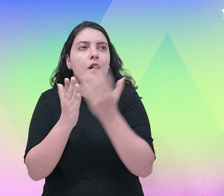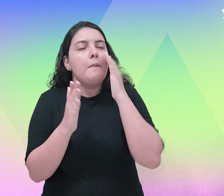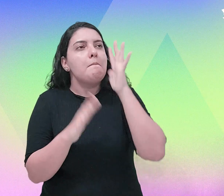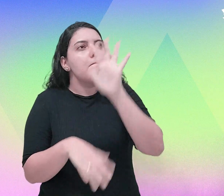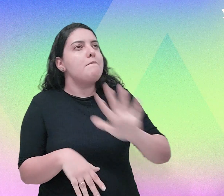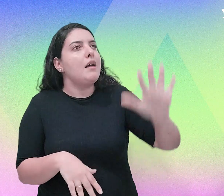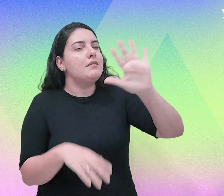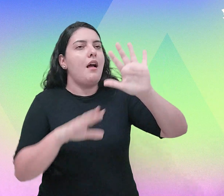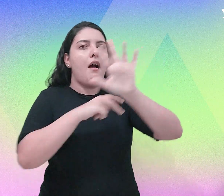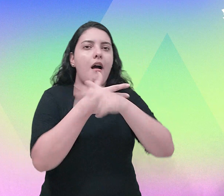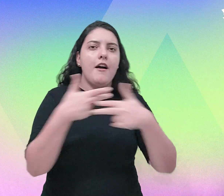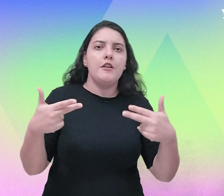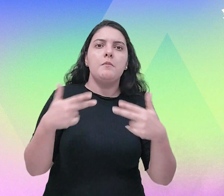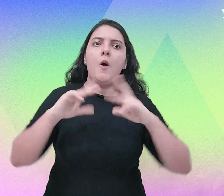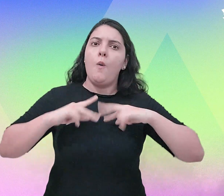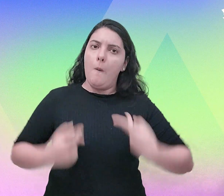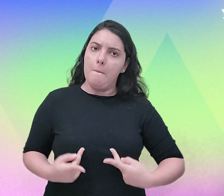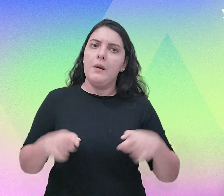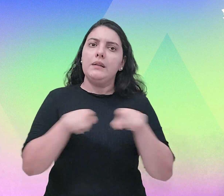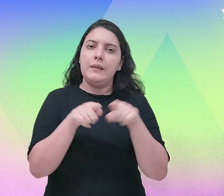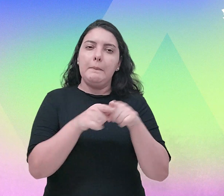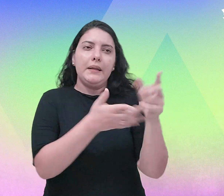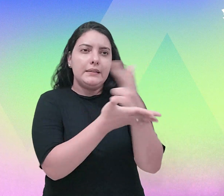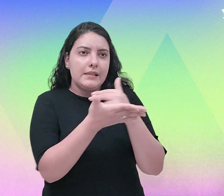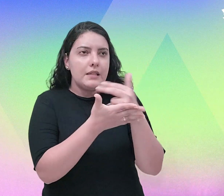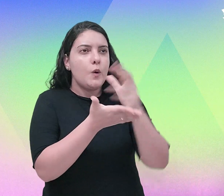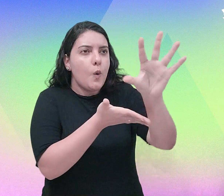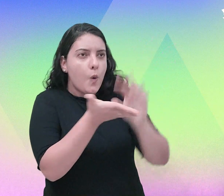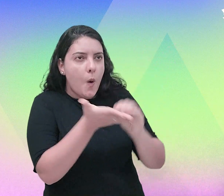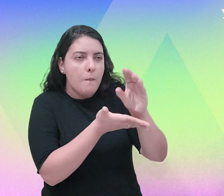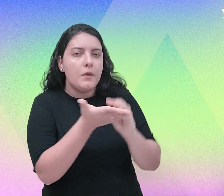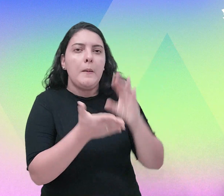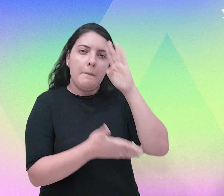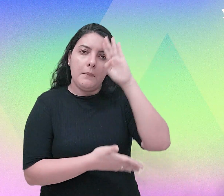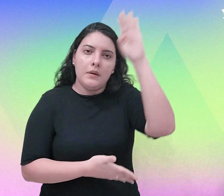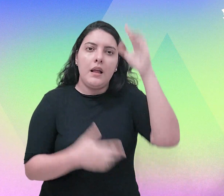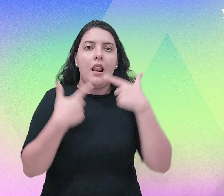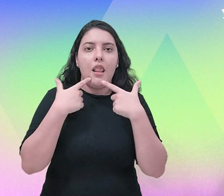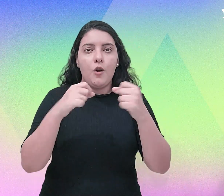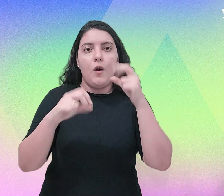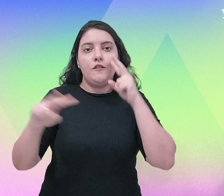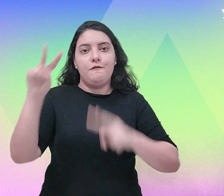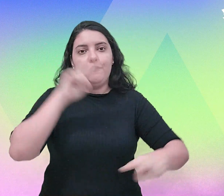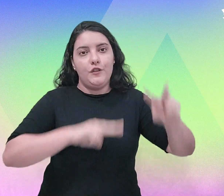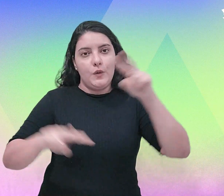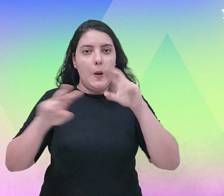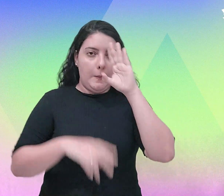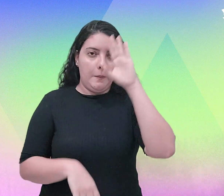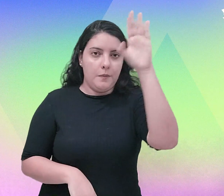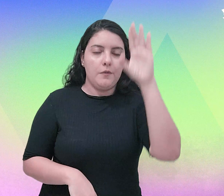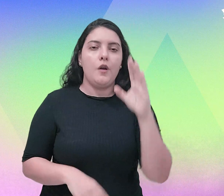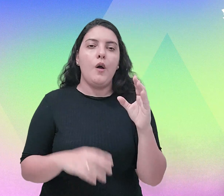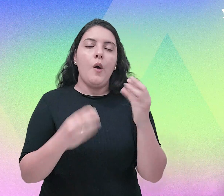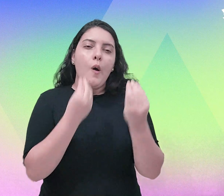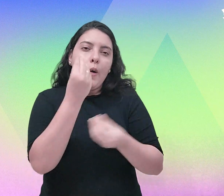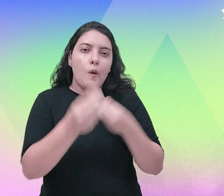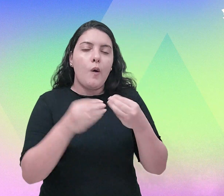animais e figuras humanas sempre trabalhando os fundamentos da linguagem visual com uma forma o plano